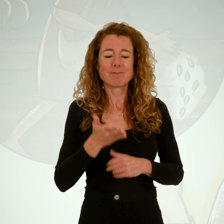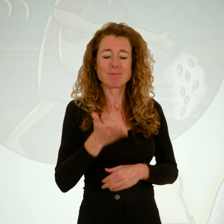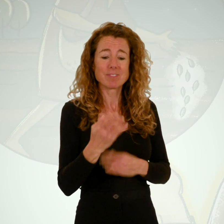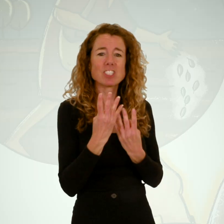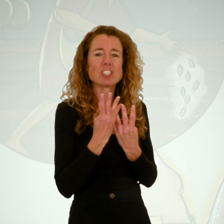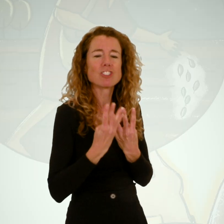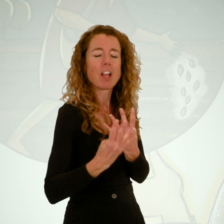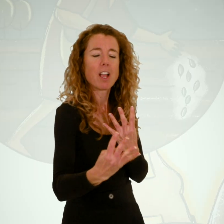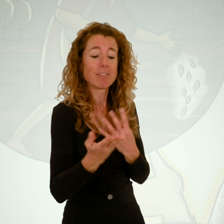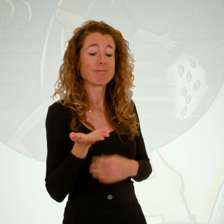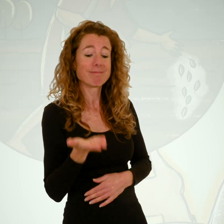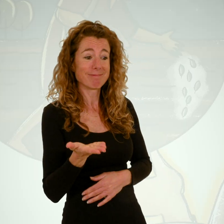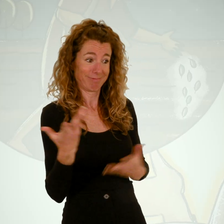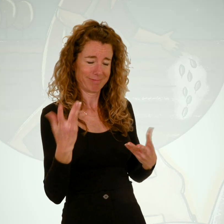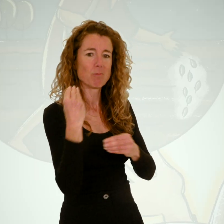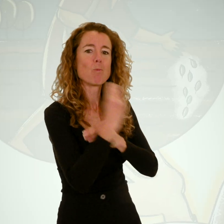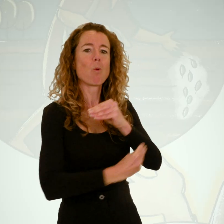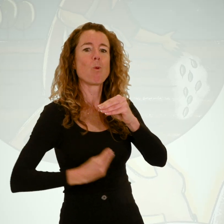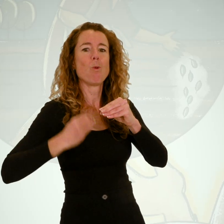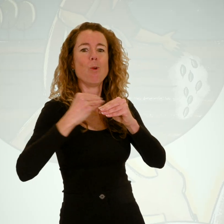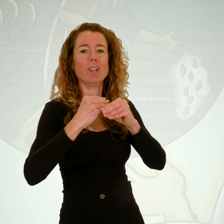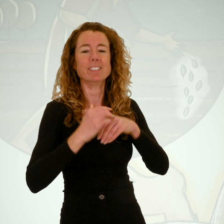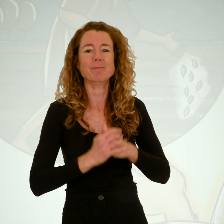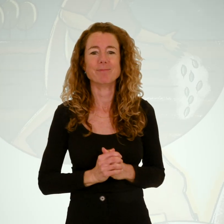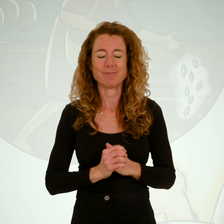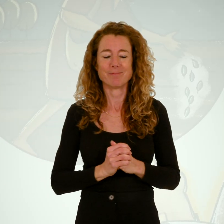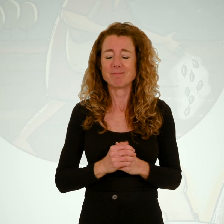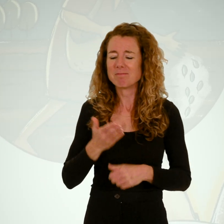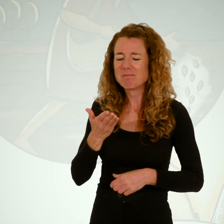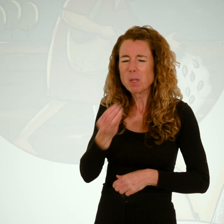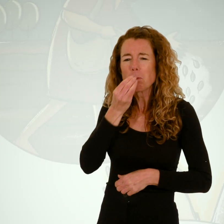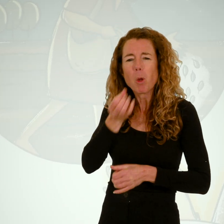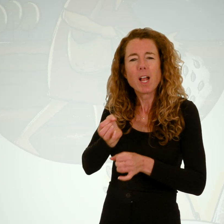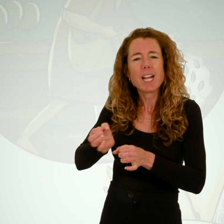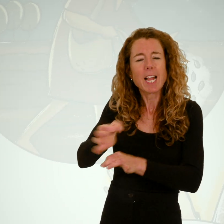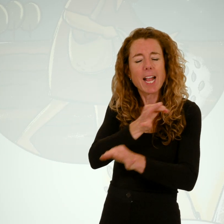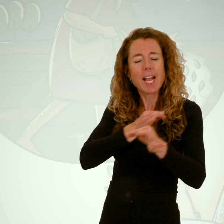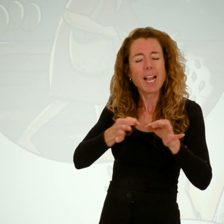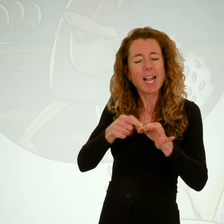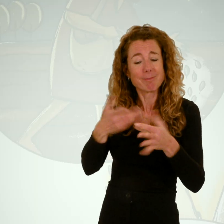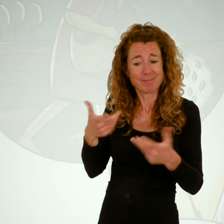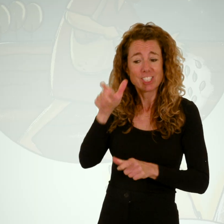Le champ, c'est le monde. Le bon grain, ce sont les gens qui appartiennent au royaume.